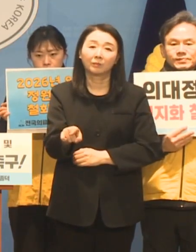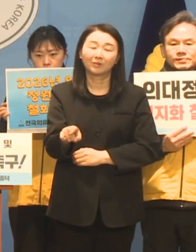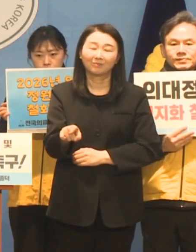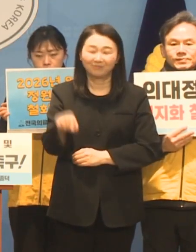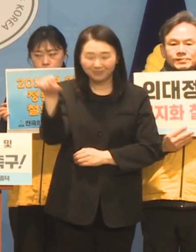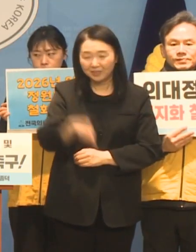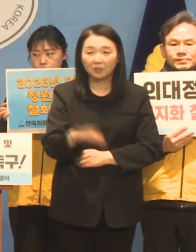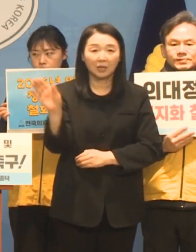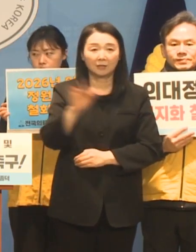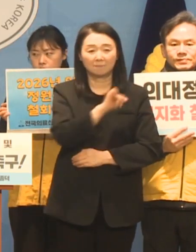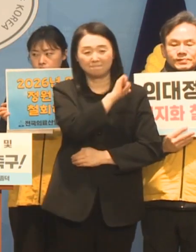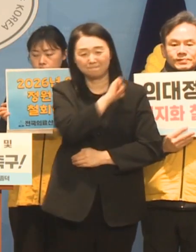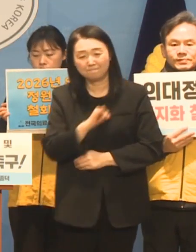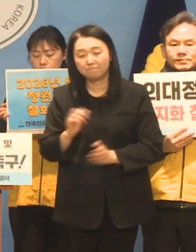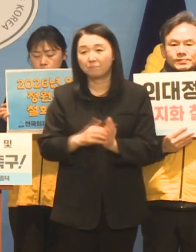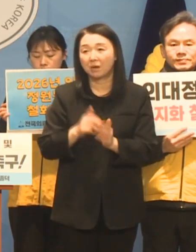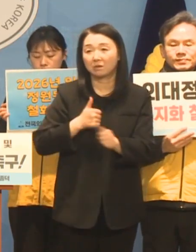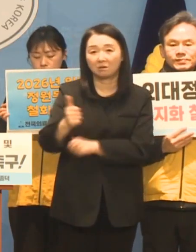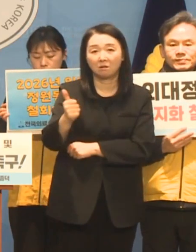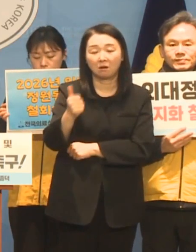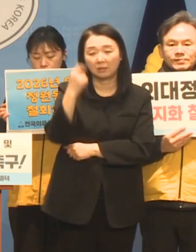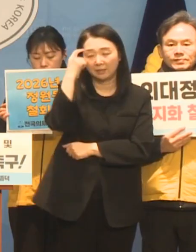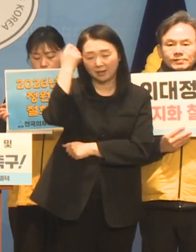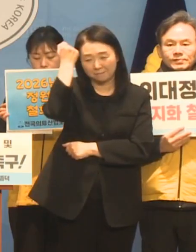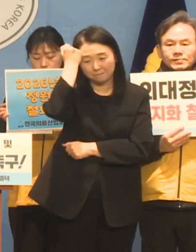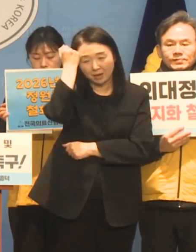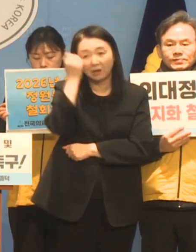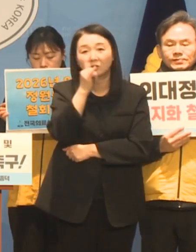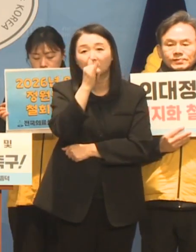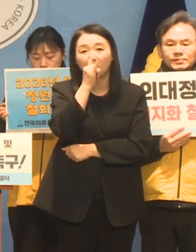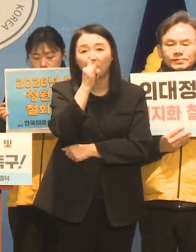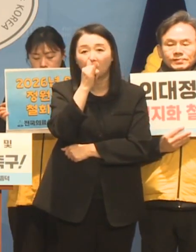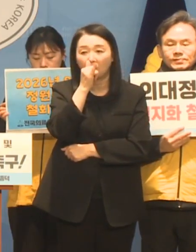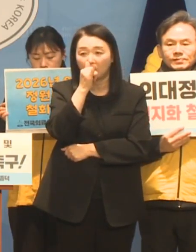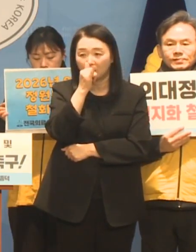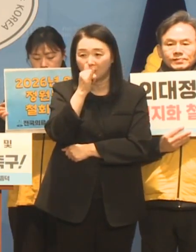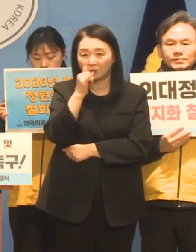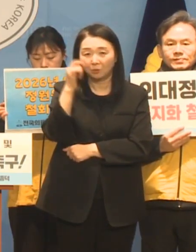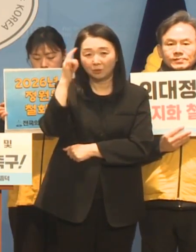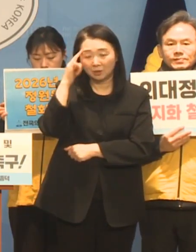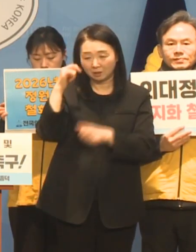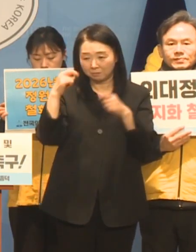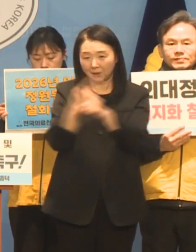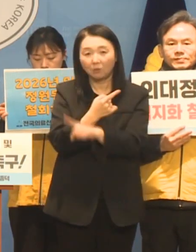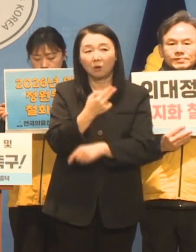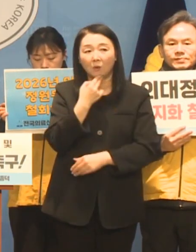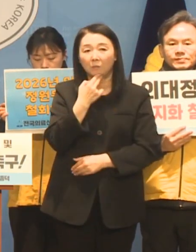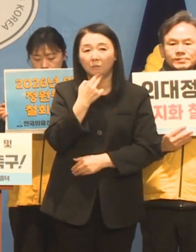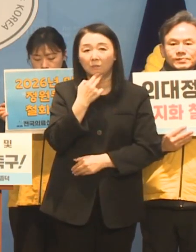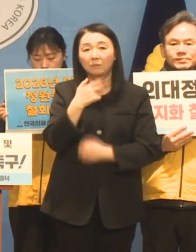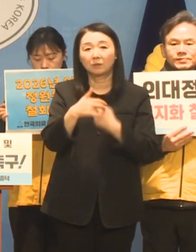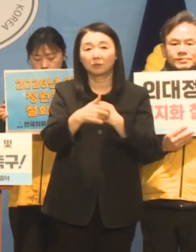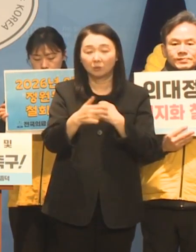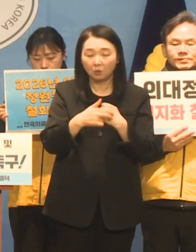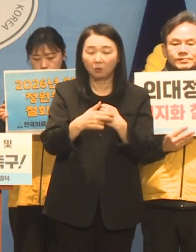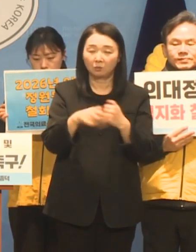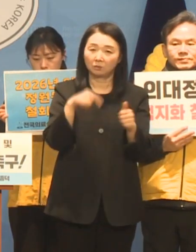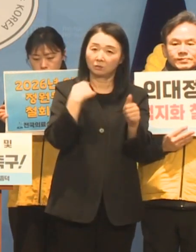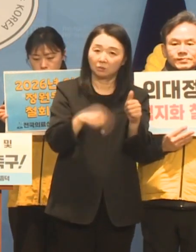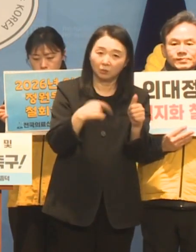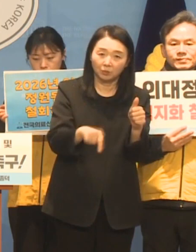않는다. 버티면 이긴다. 그 신념을 깨지 않으면 결코 의료도